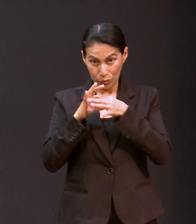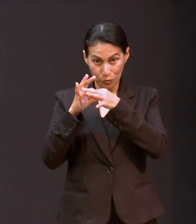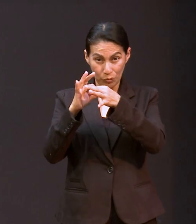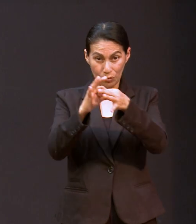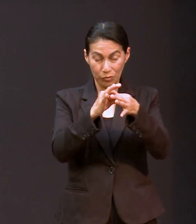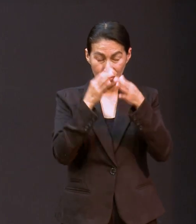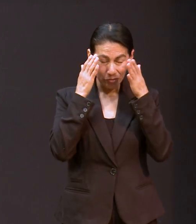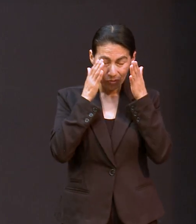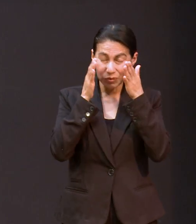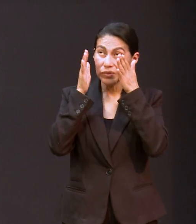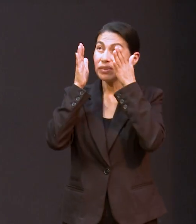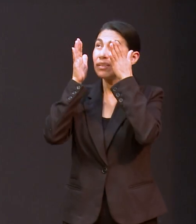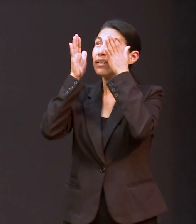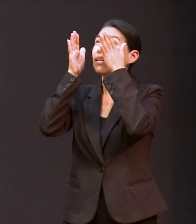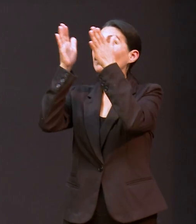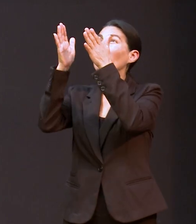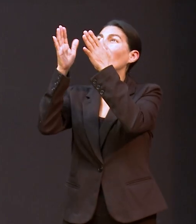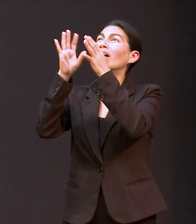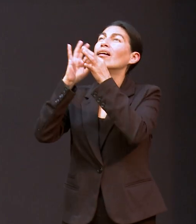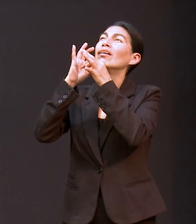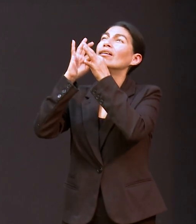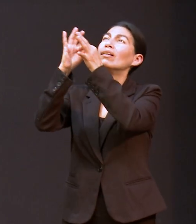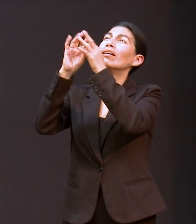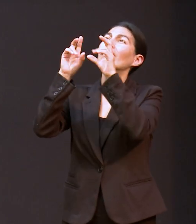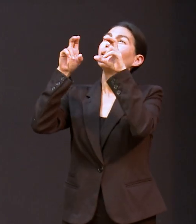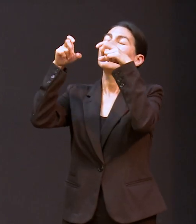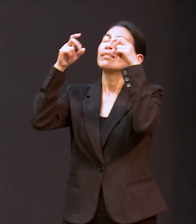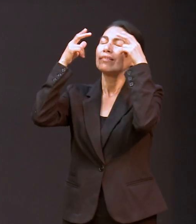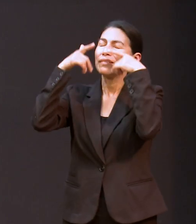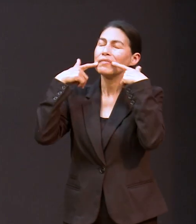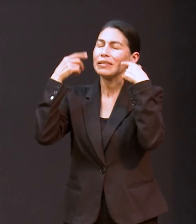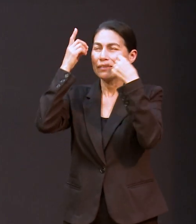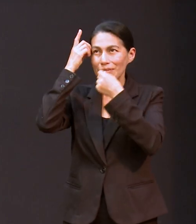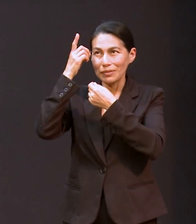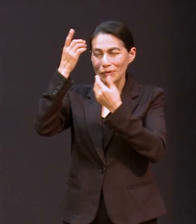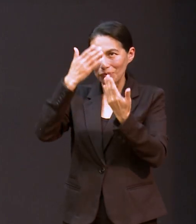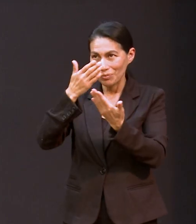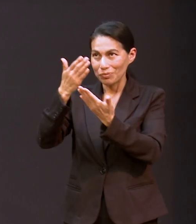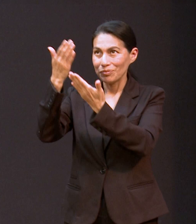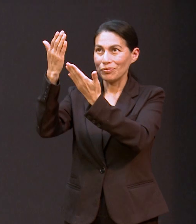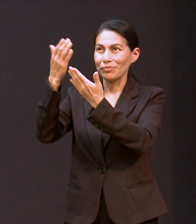y elevemos nuestro pensamiento al Trono de la gracia de Dios